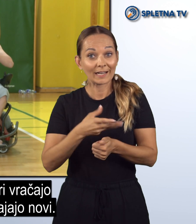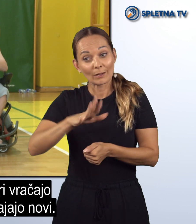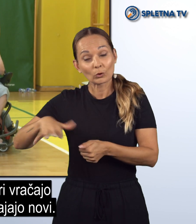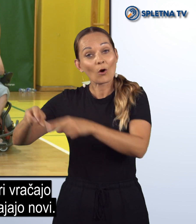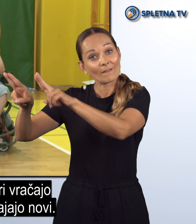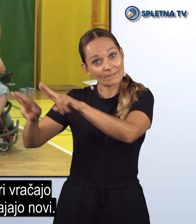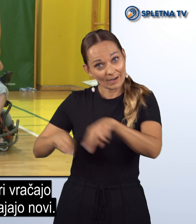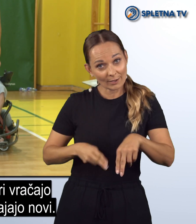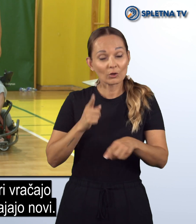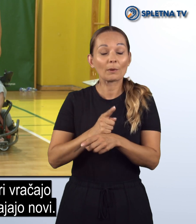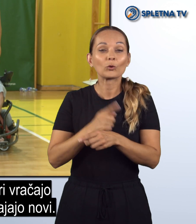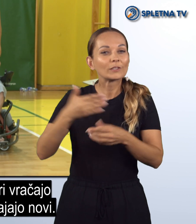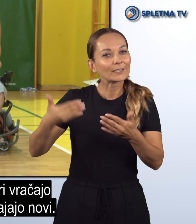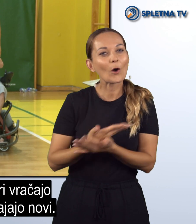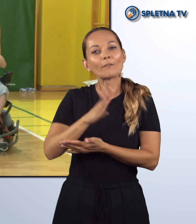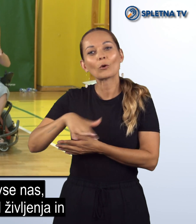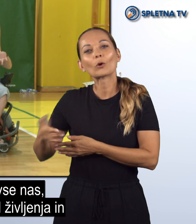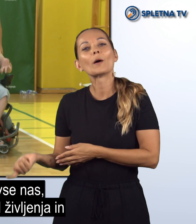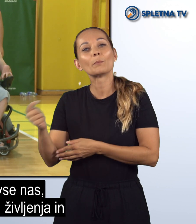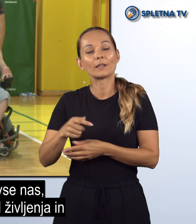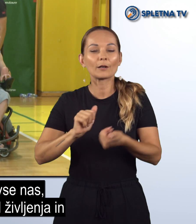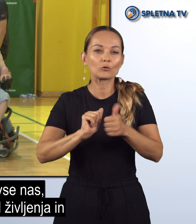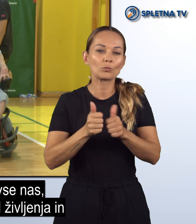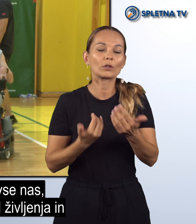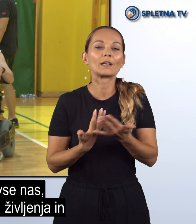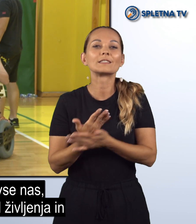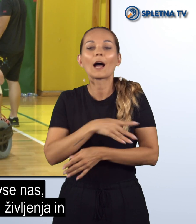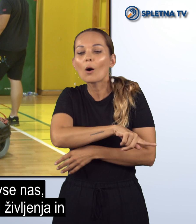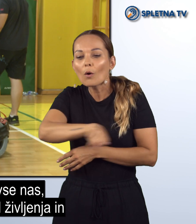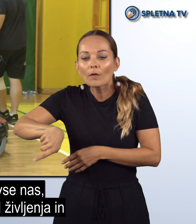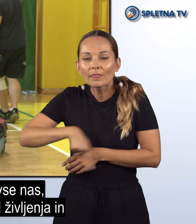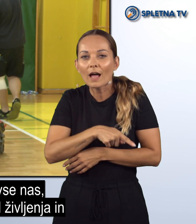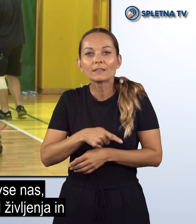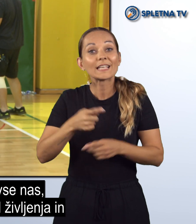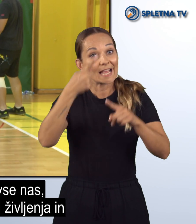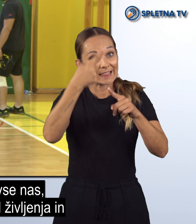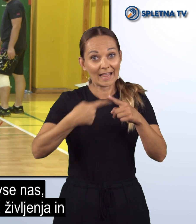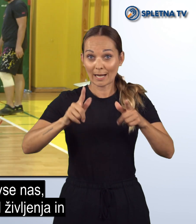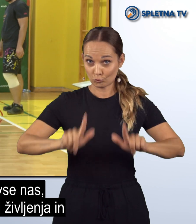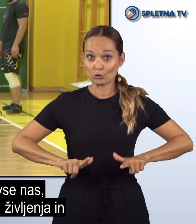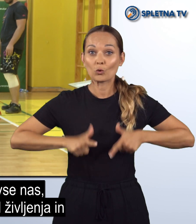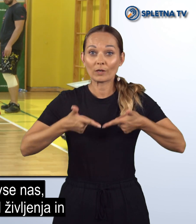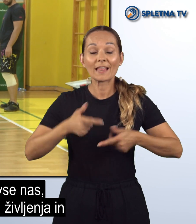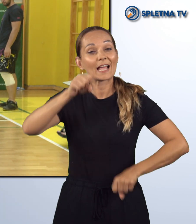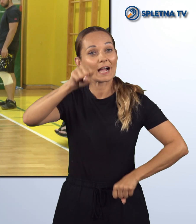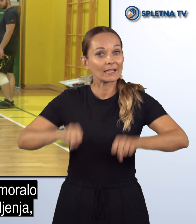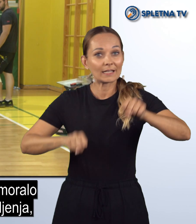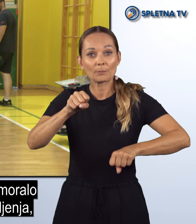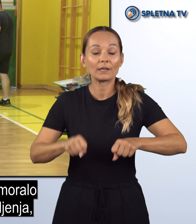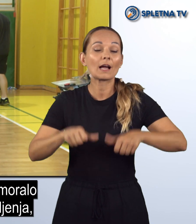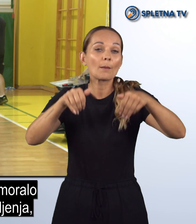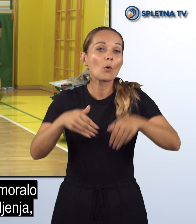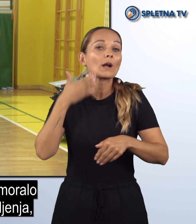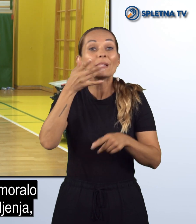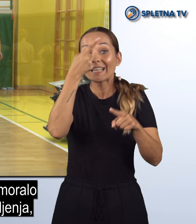nekateri vračajo in da tudi prihajajo novi. Šport je za vse nas, bi moral biti del življenja in gibanje